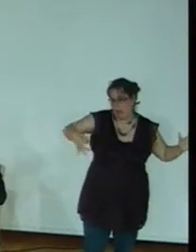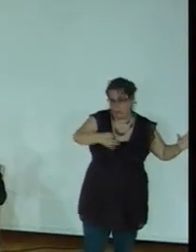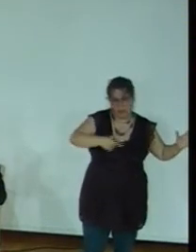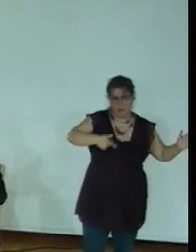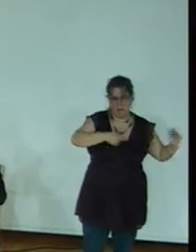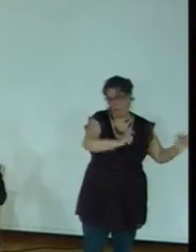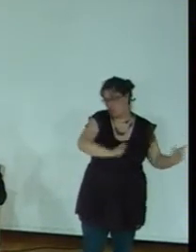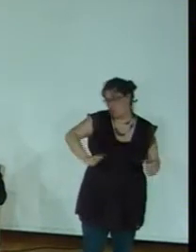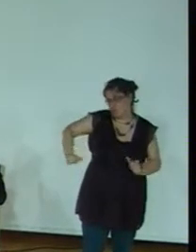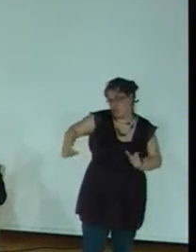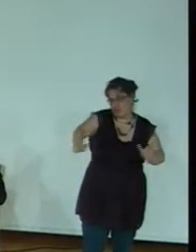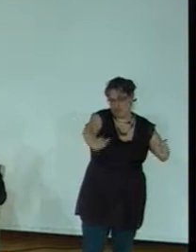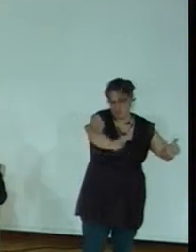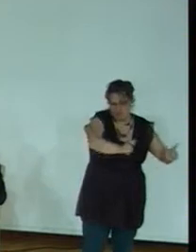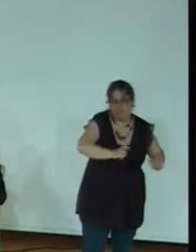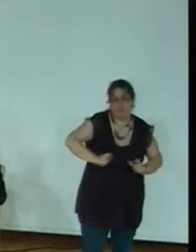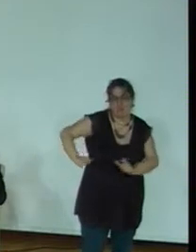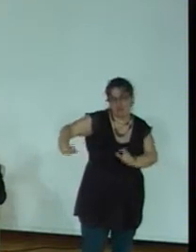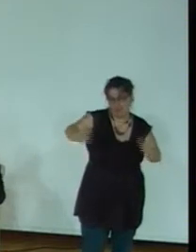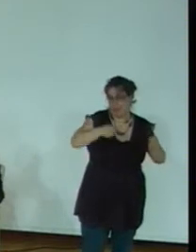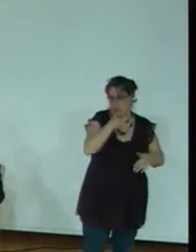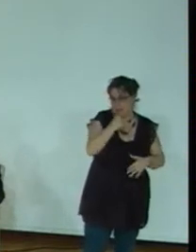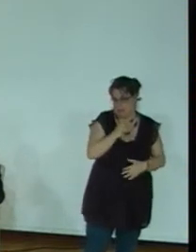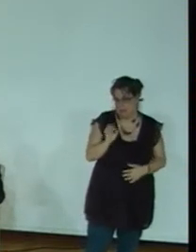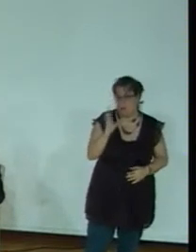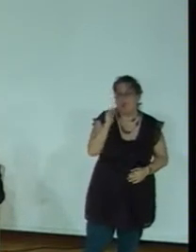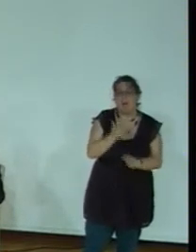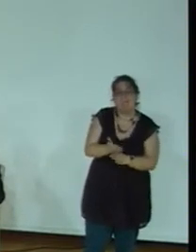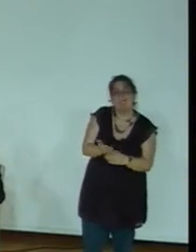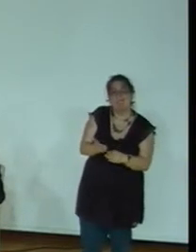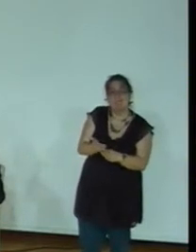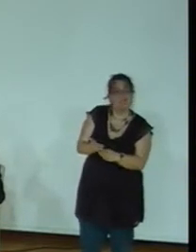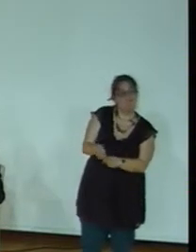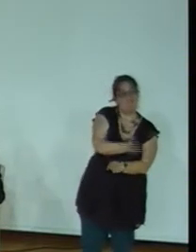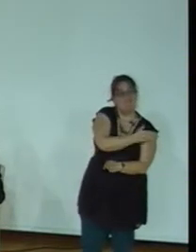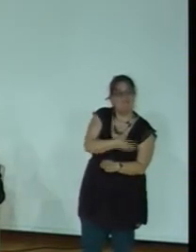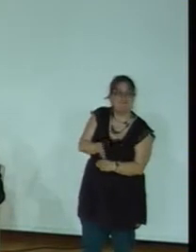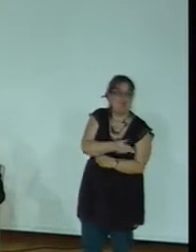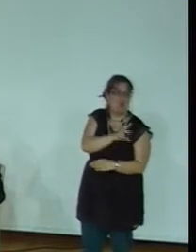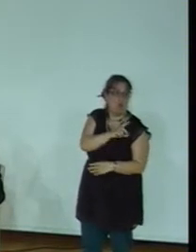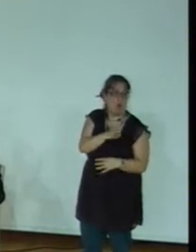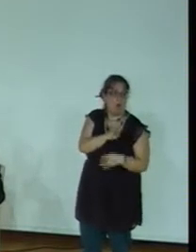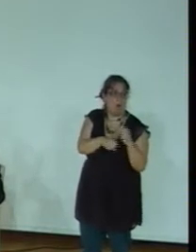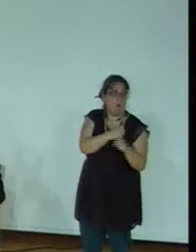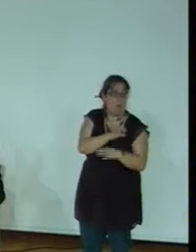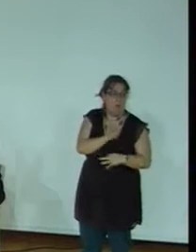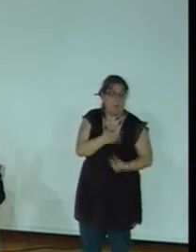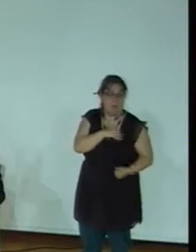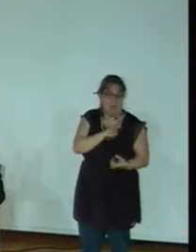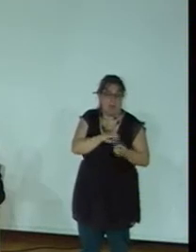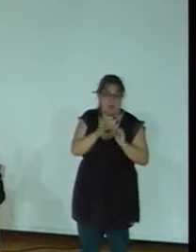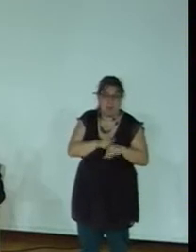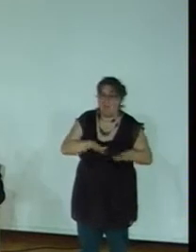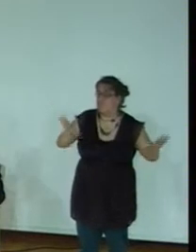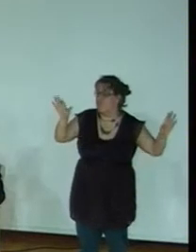c'est normal que ça rende la surveillance plus facile. Donc sur une période donc de 30 ou 40 ans, le déploiement de l'Internet